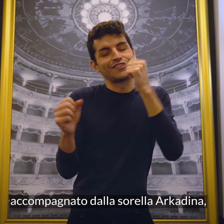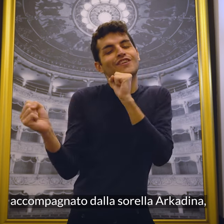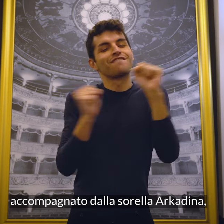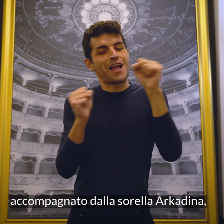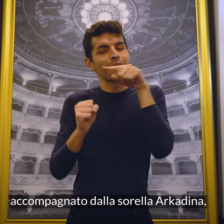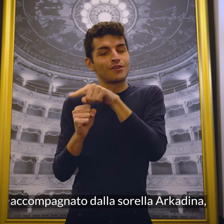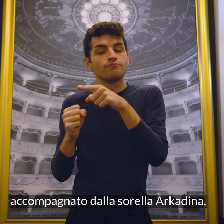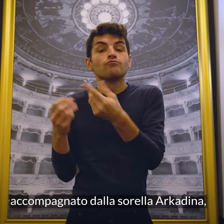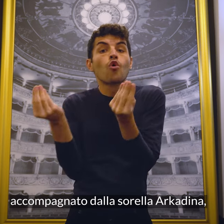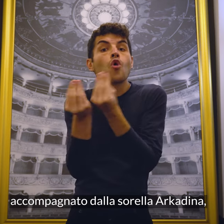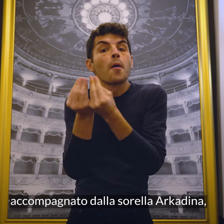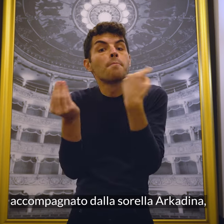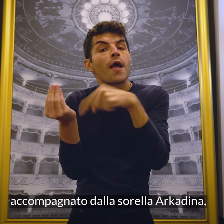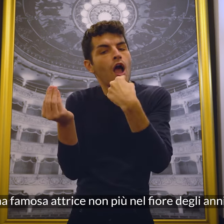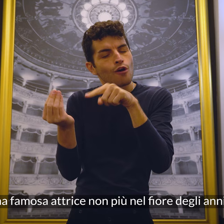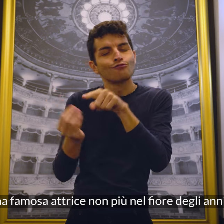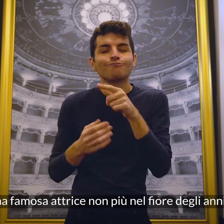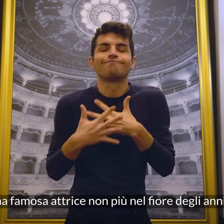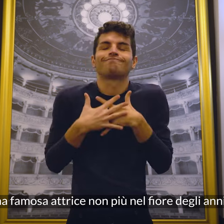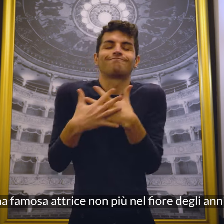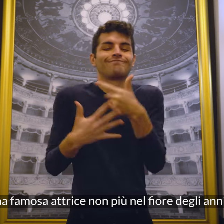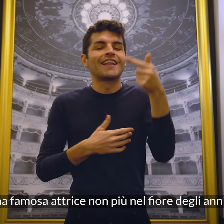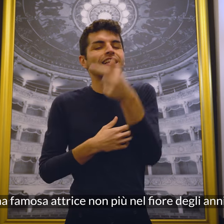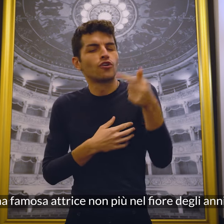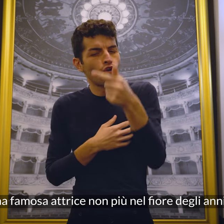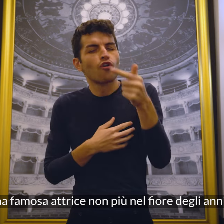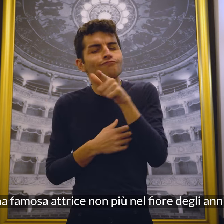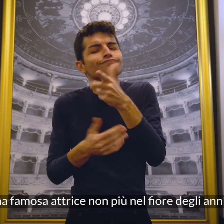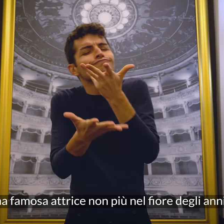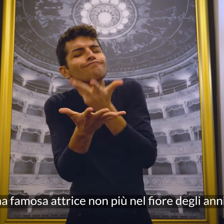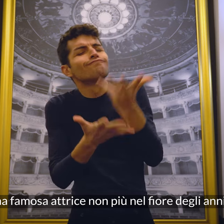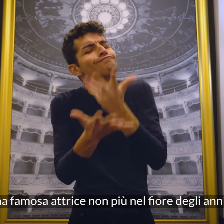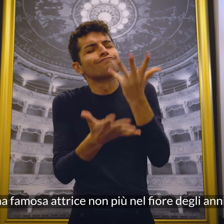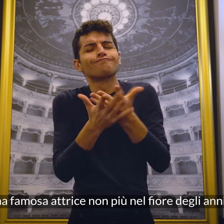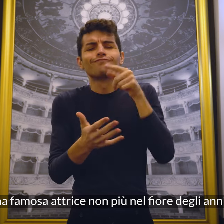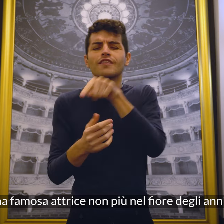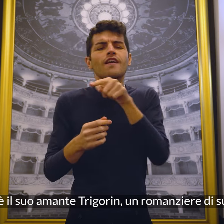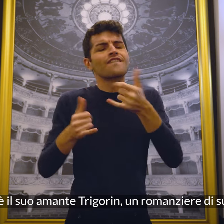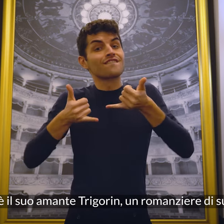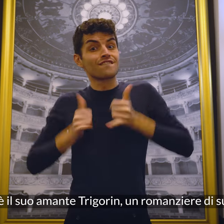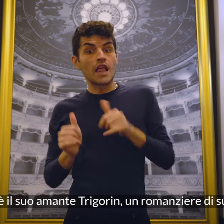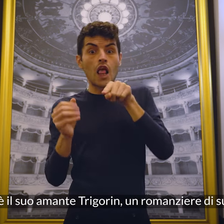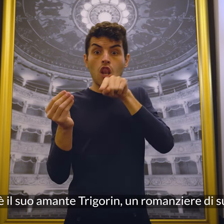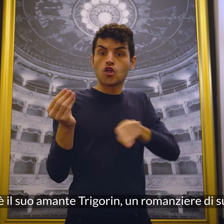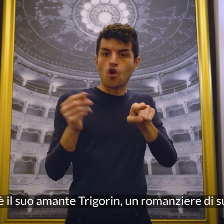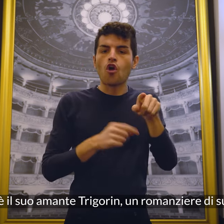dalla sorella arcadina una famosa attrice non più nel fiore degli anni con lei c'è il suo amante